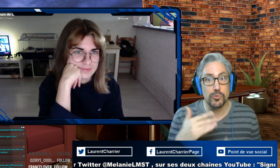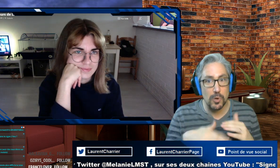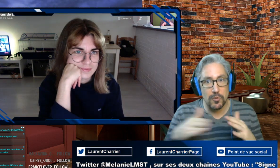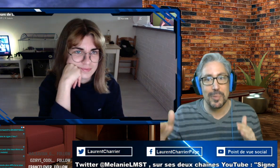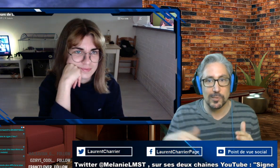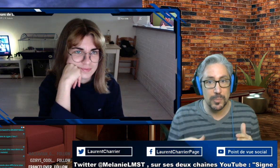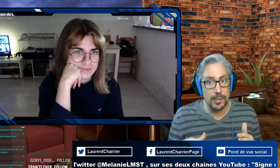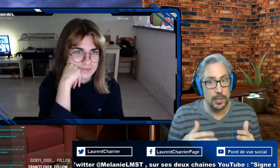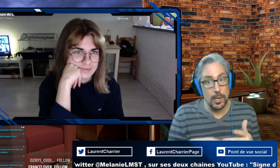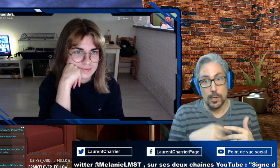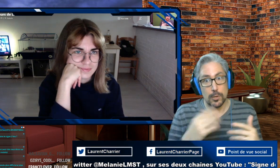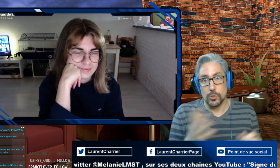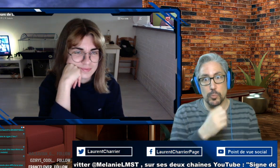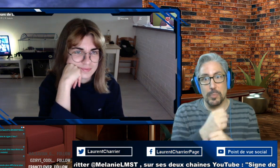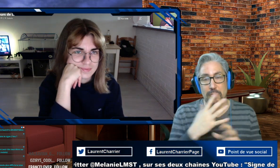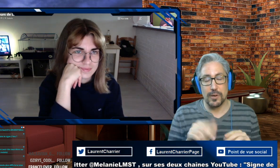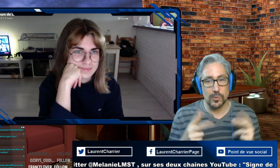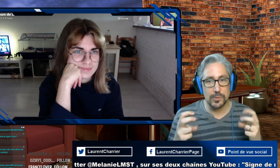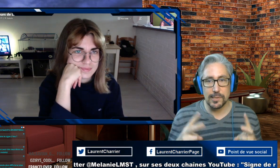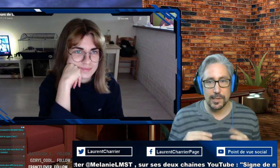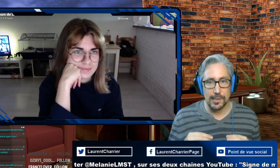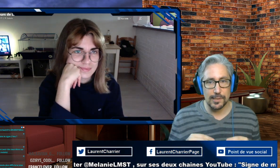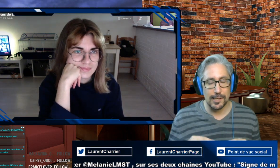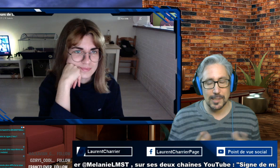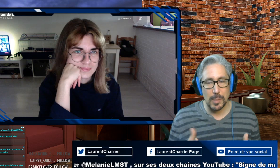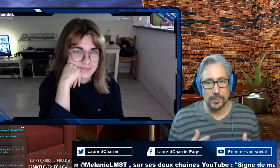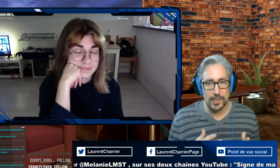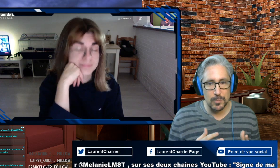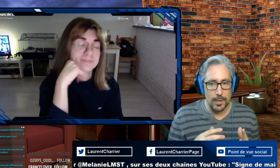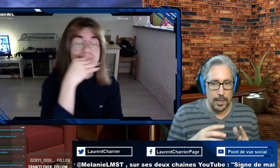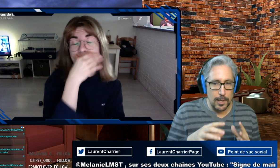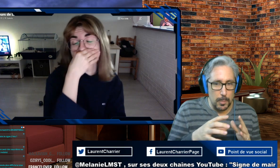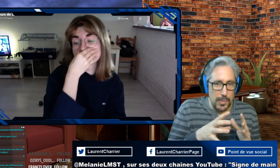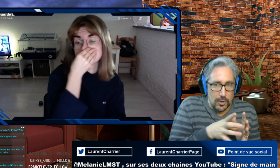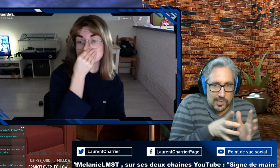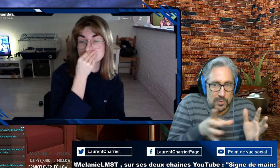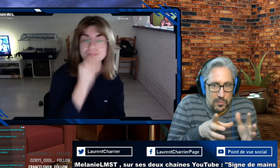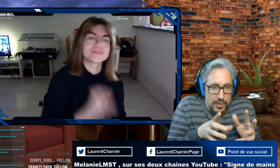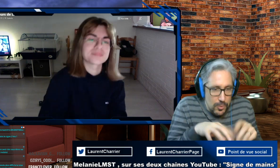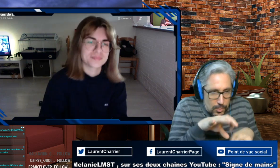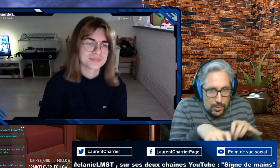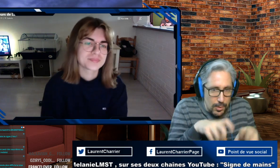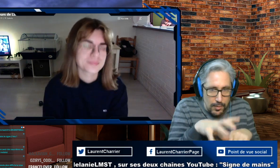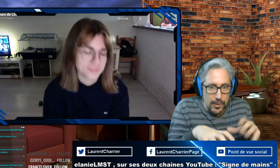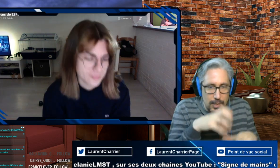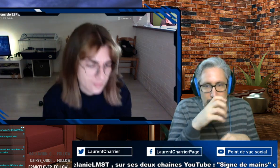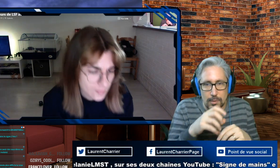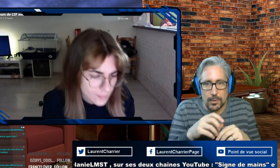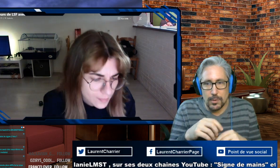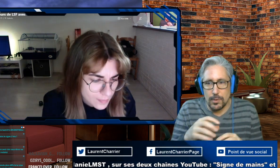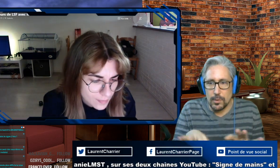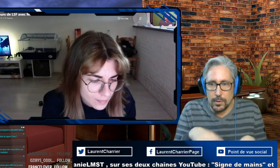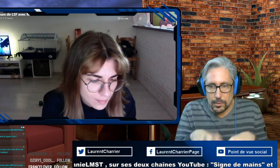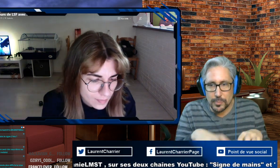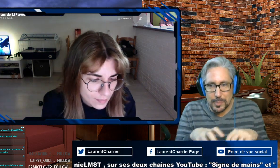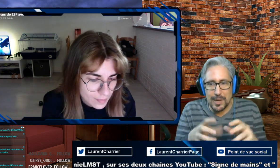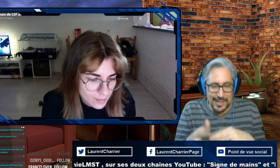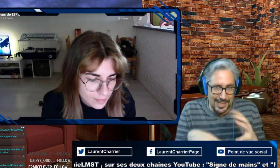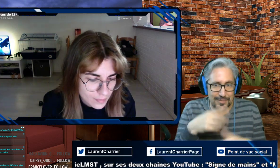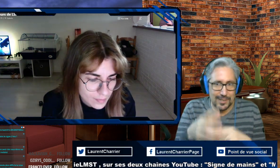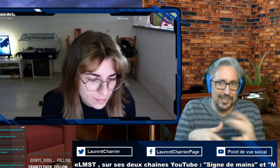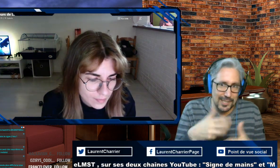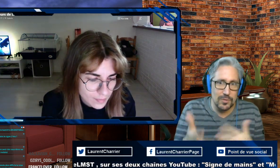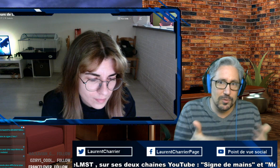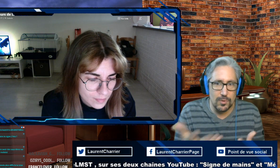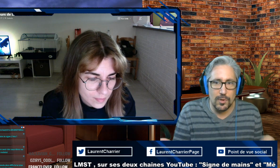fois, plusieurs fois par semaine. Je peux pas faire les sous-titres, c'est pas possible. Mais quand c'est une vidéo, voilà, que je prépare,